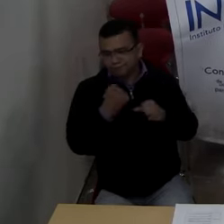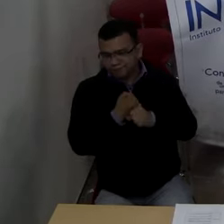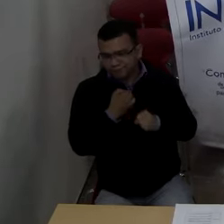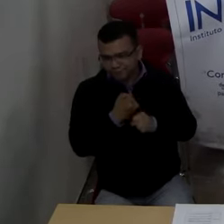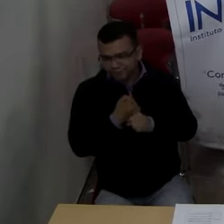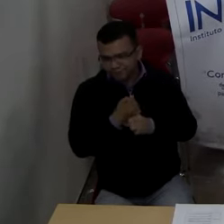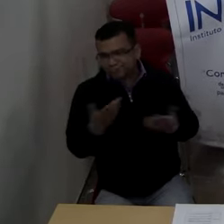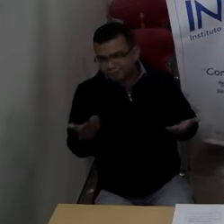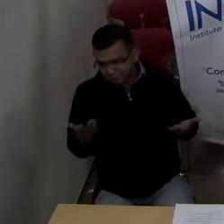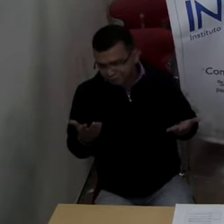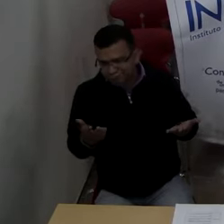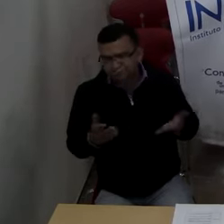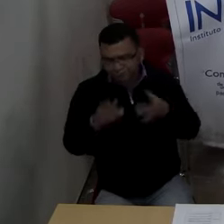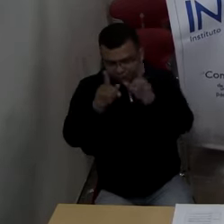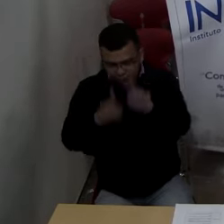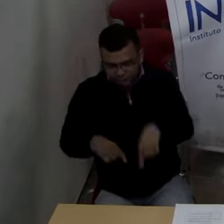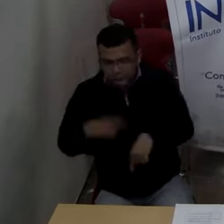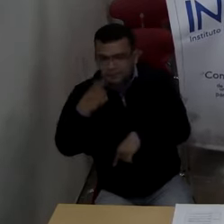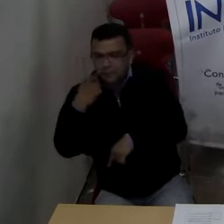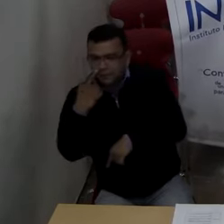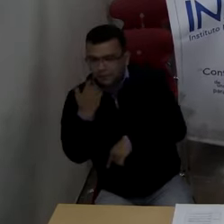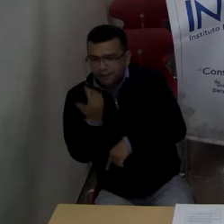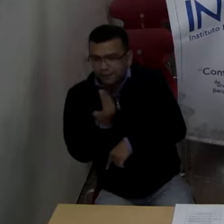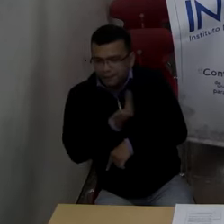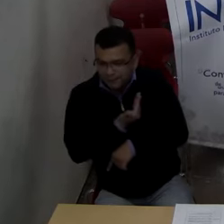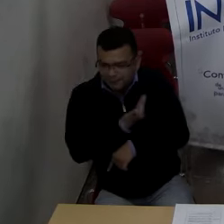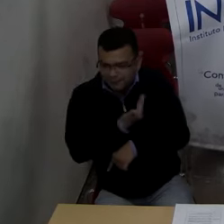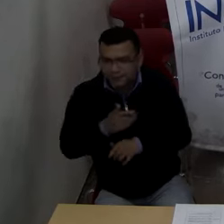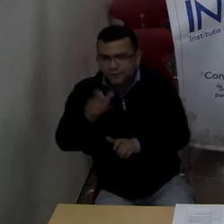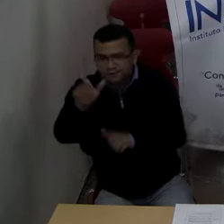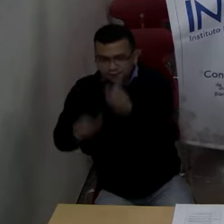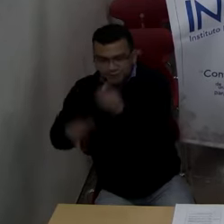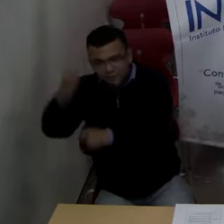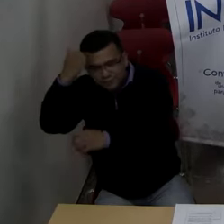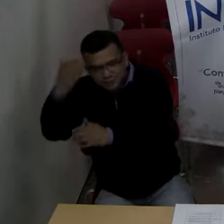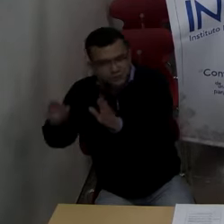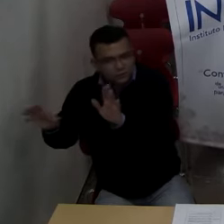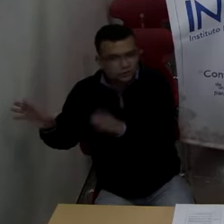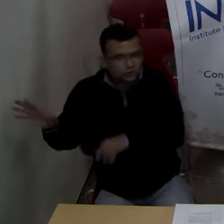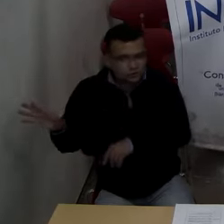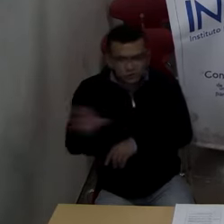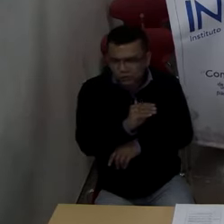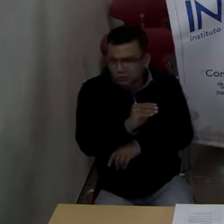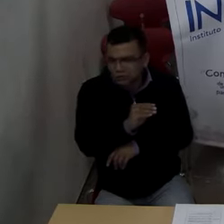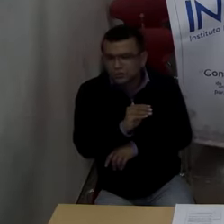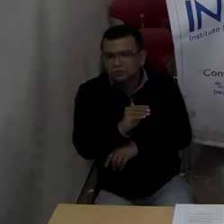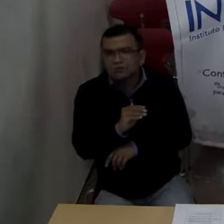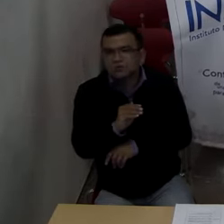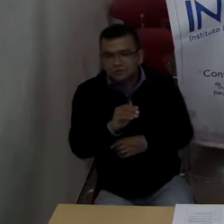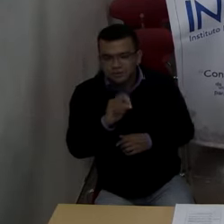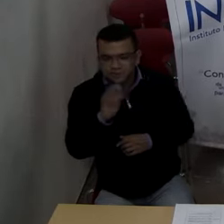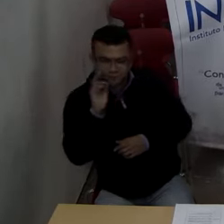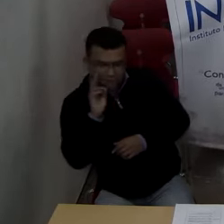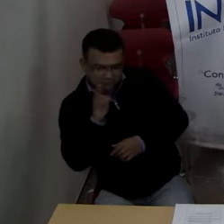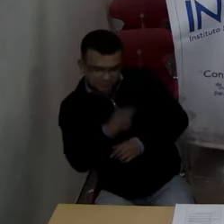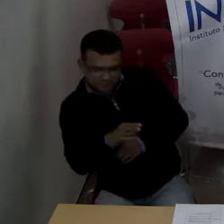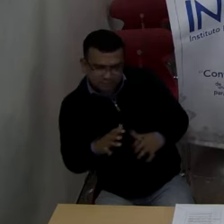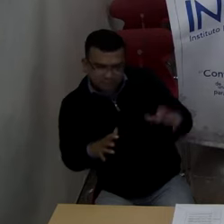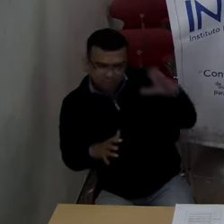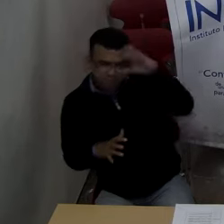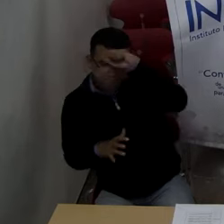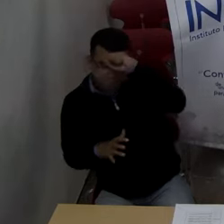la responsabilidad de realizar una detección temprana e informar oportunamente a